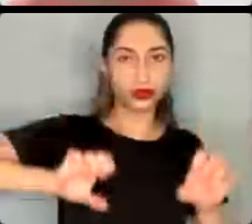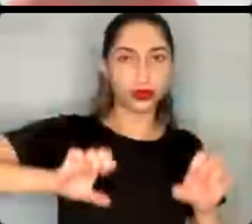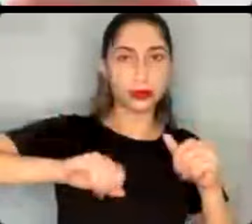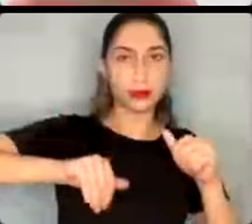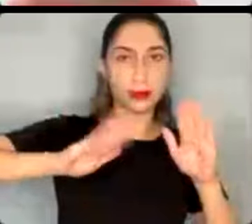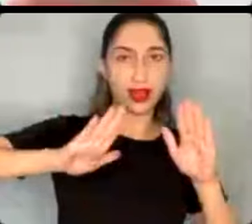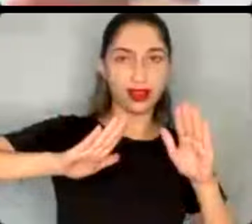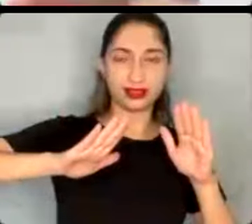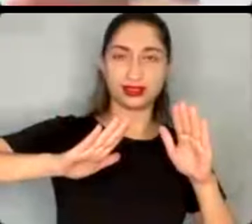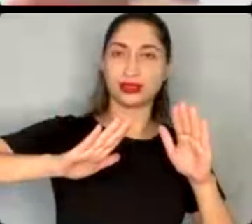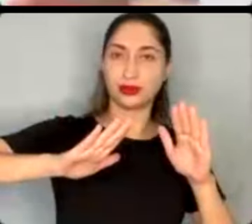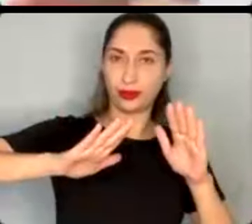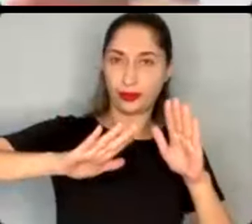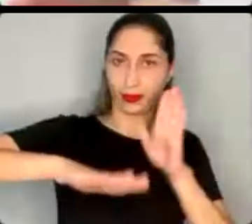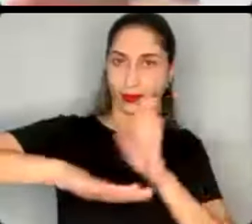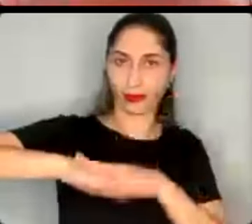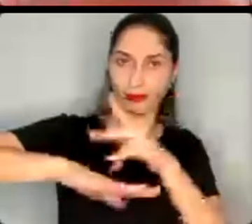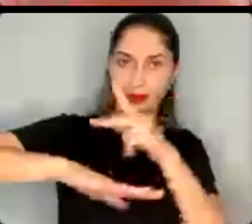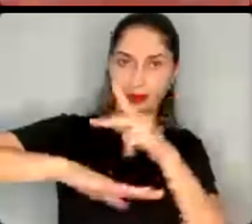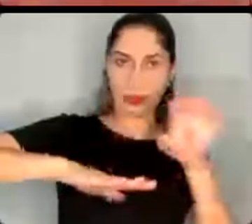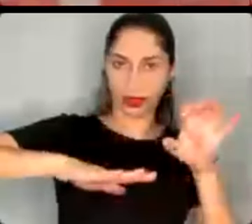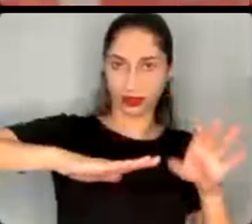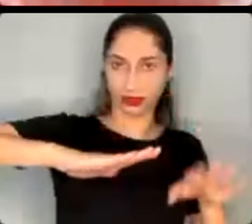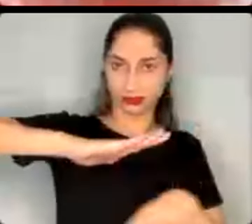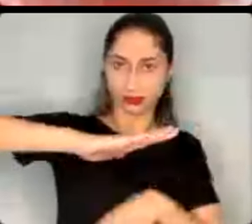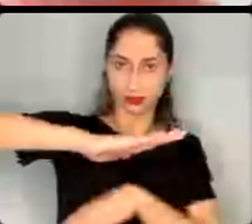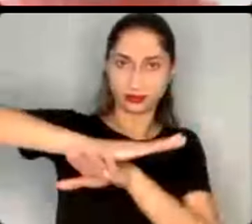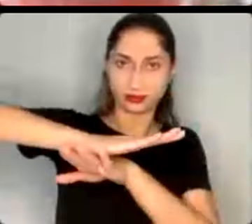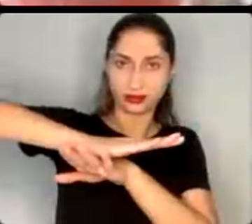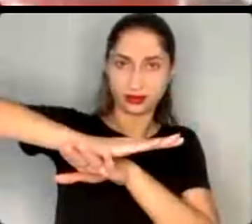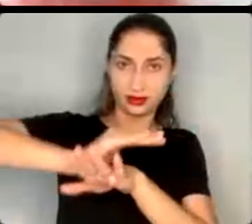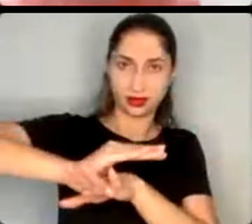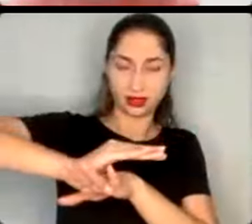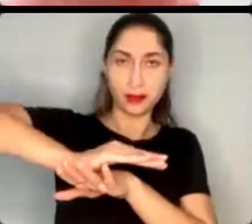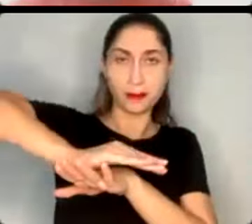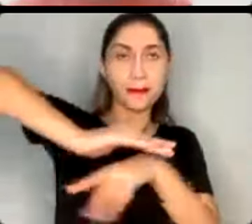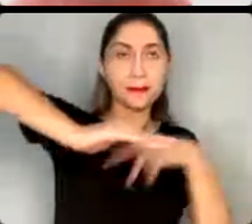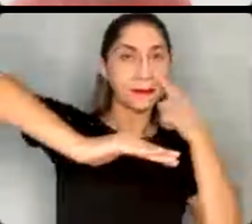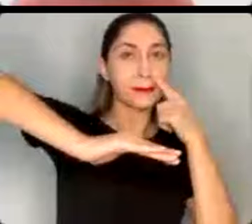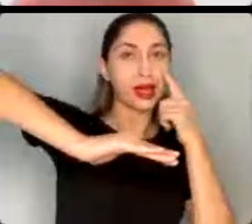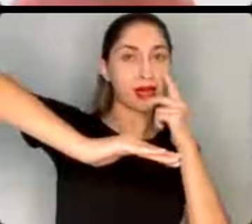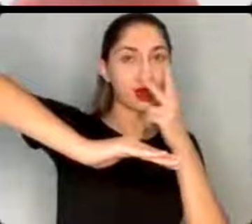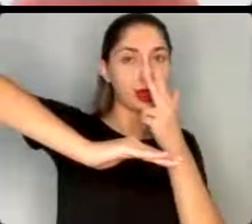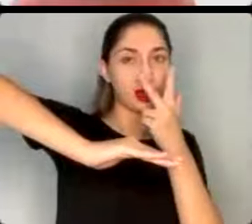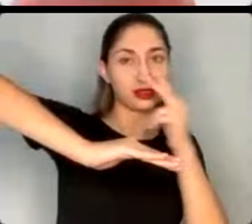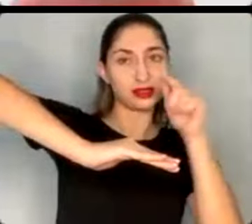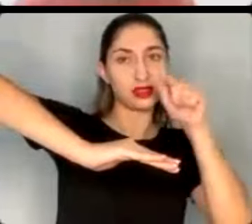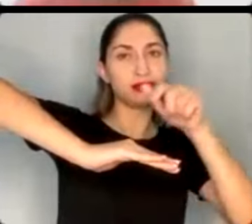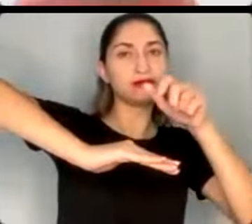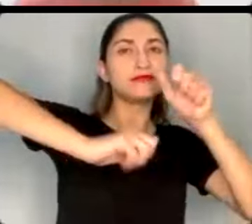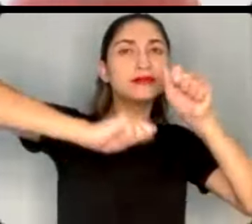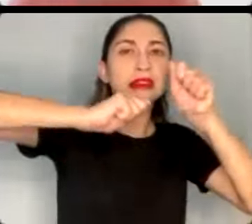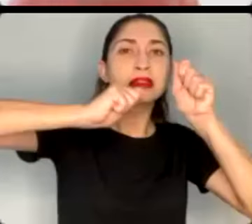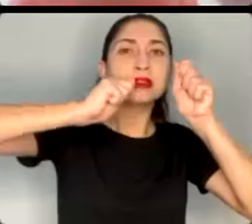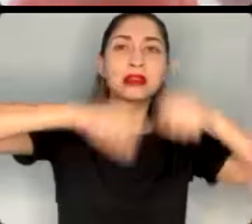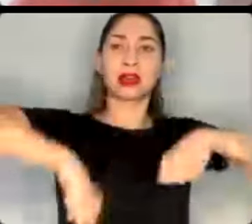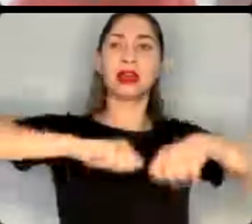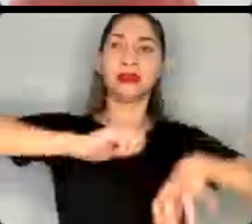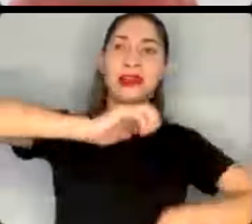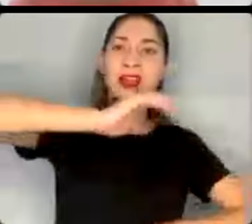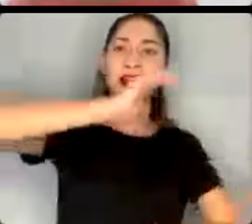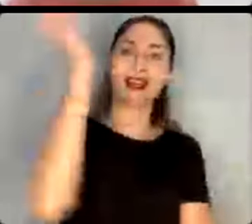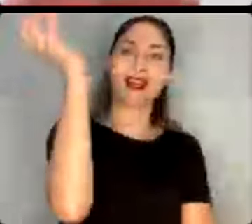nos seus pés. E o calcanhar, ele te dá a raiz, é como se ele afundasse o seu pé no chão, para